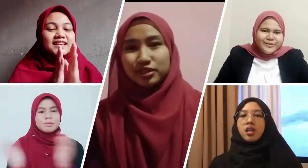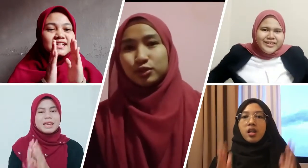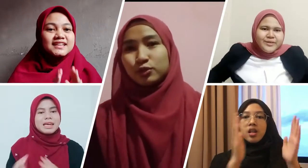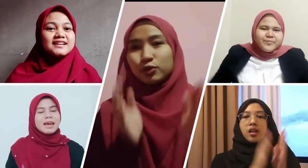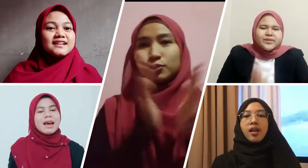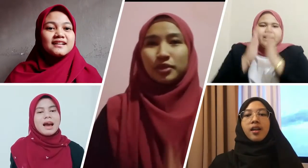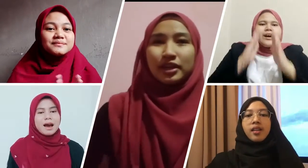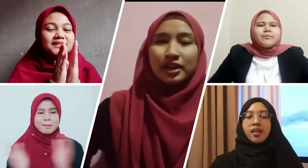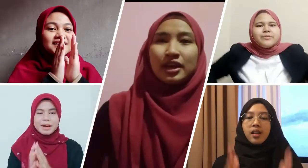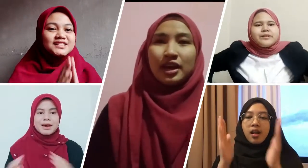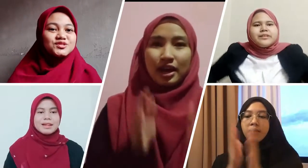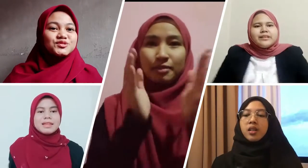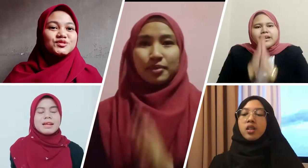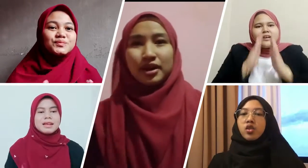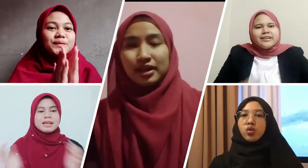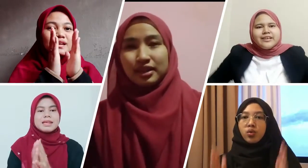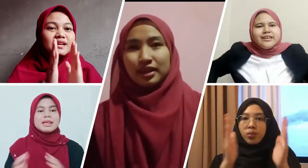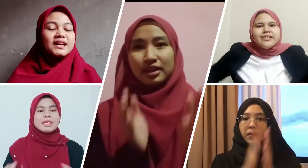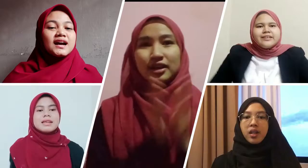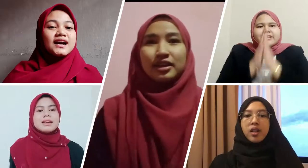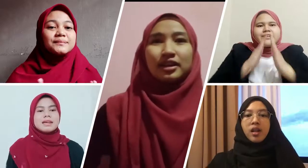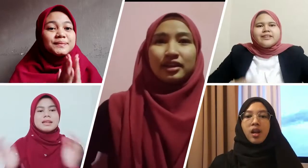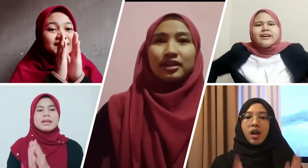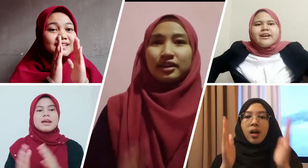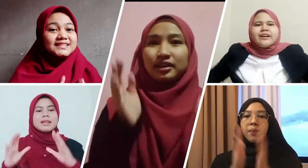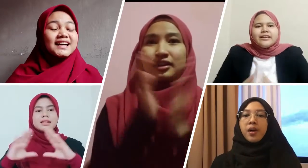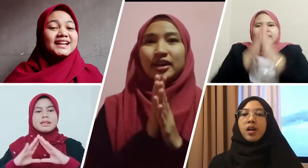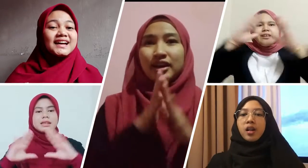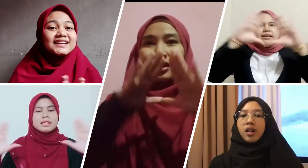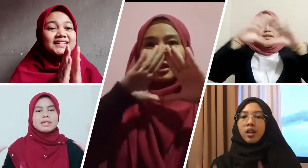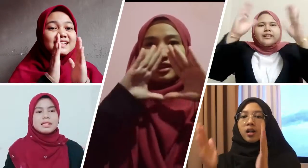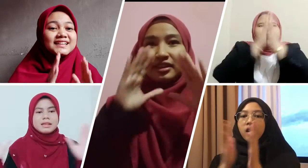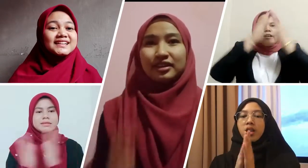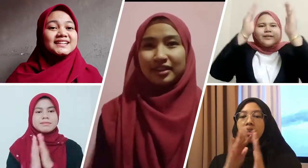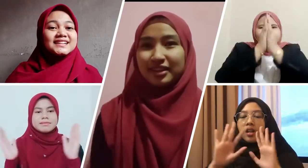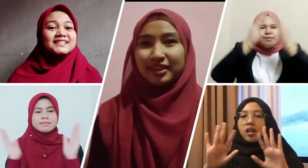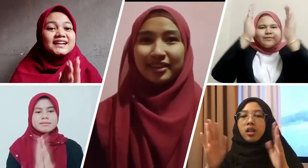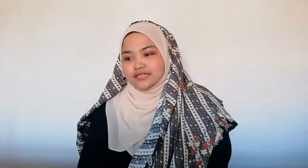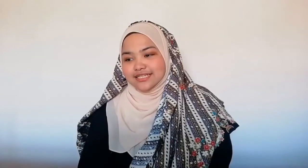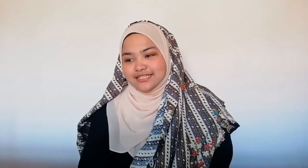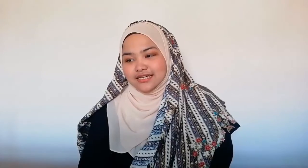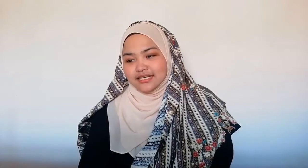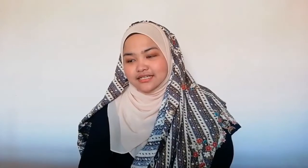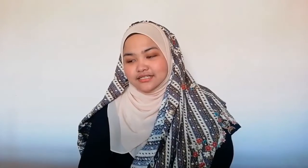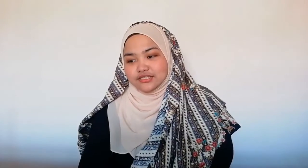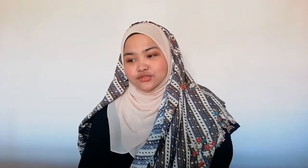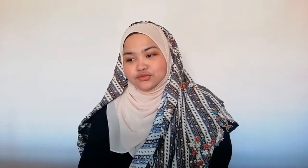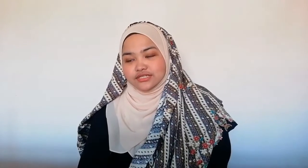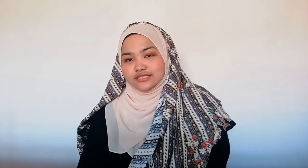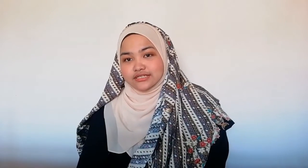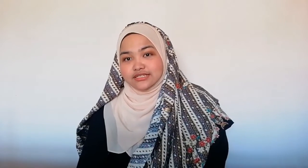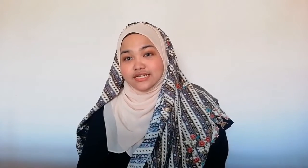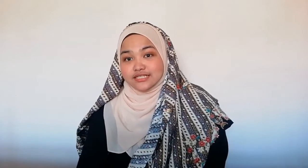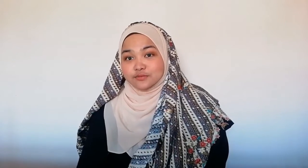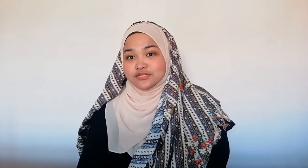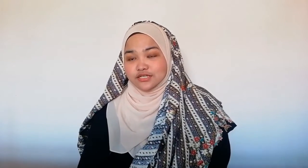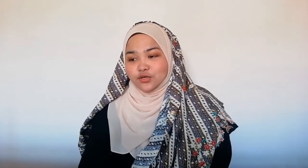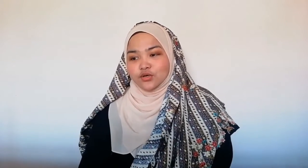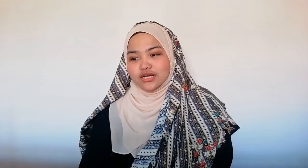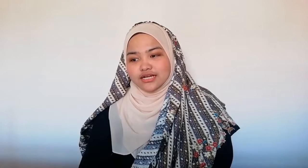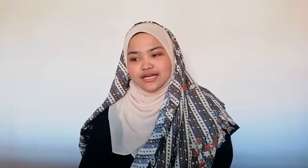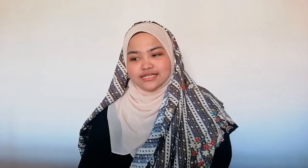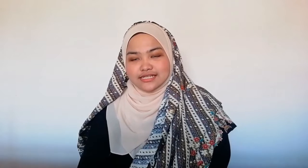tidak mencukupi, apatah lagi kehendak diri. Tidak diduga